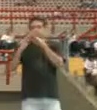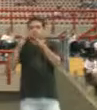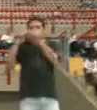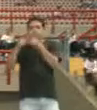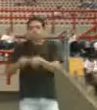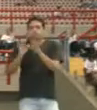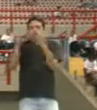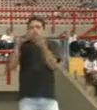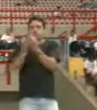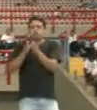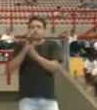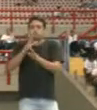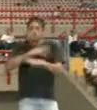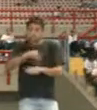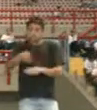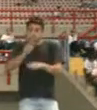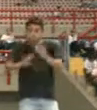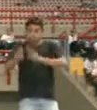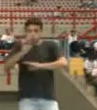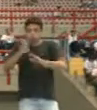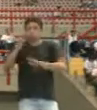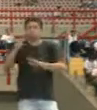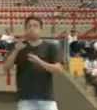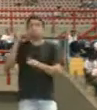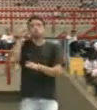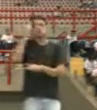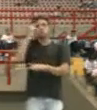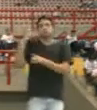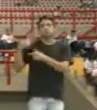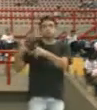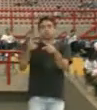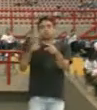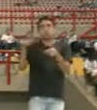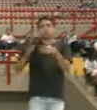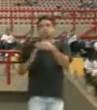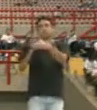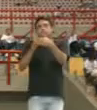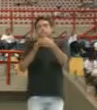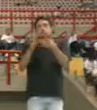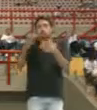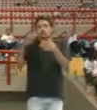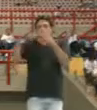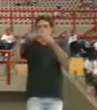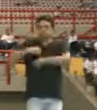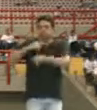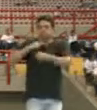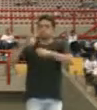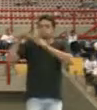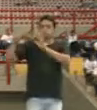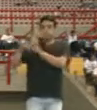doméstico. Suas funções, em geral, eram limitadas aos afazeres do